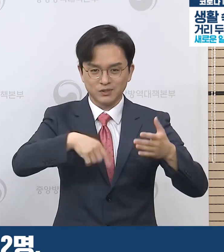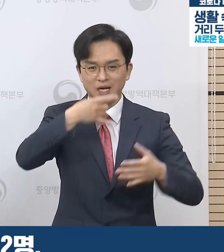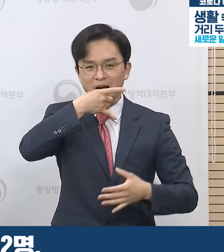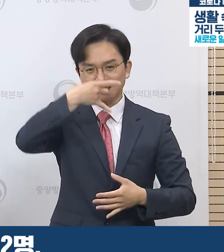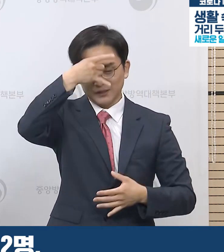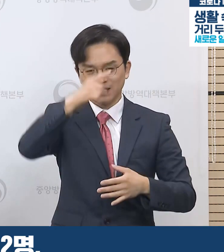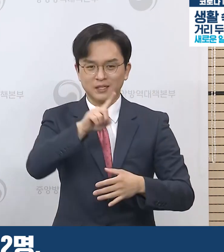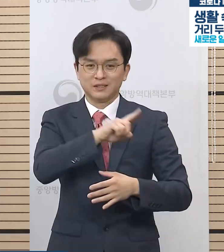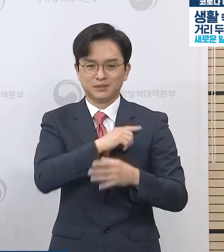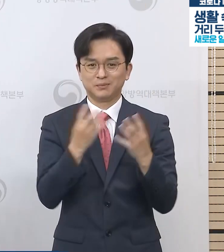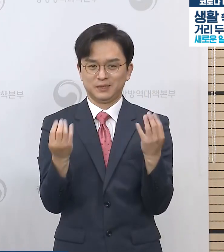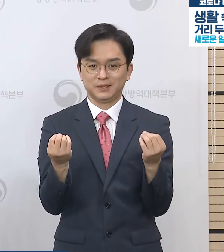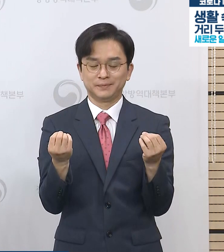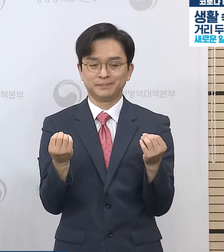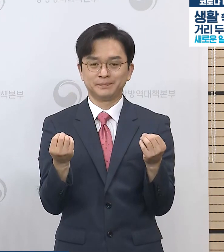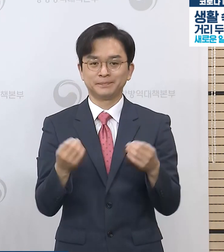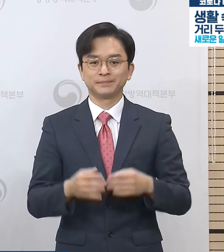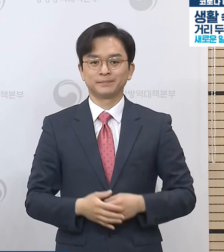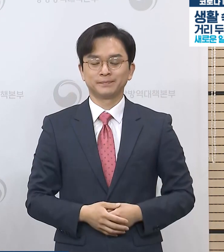등재되었습니다.